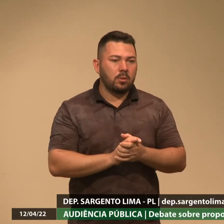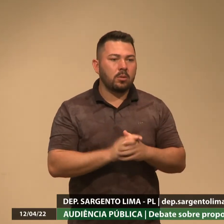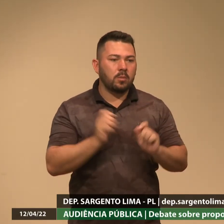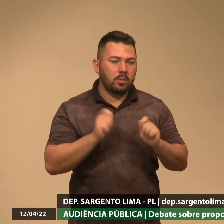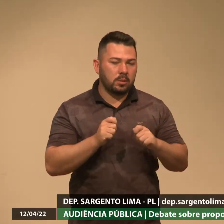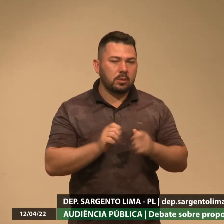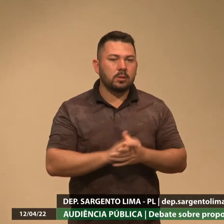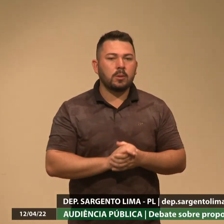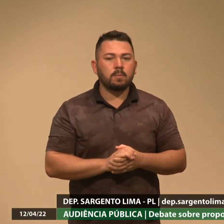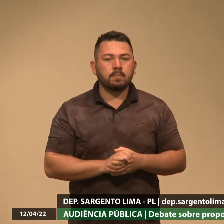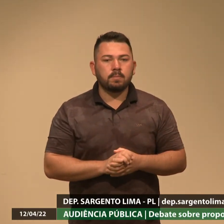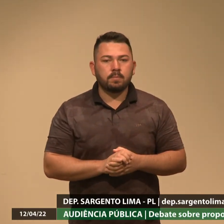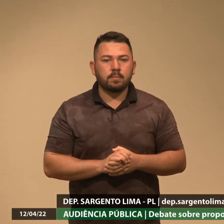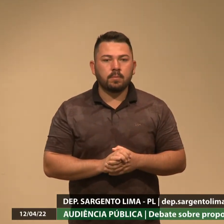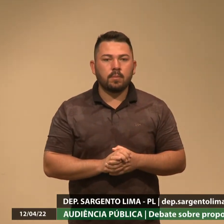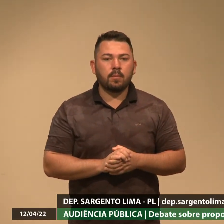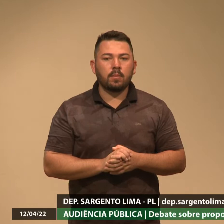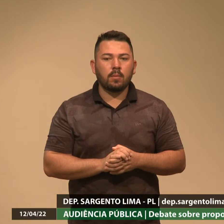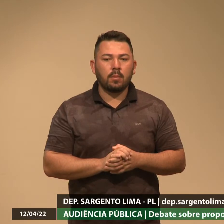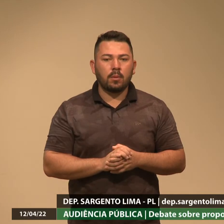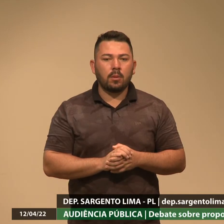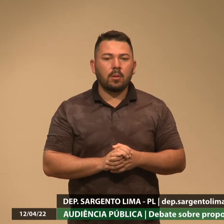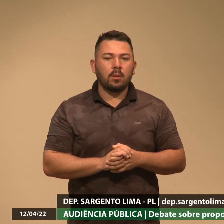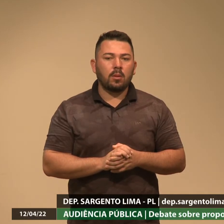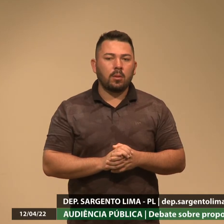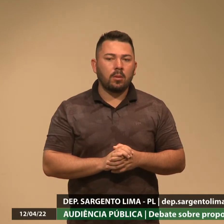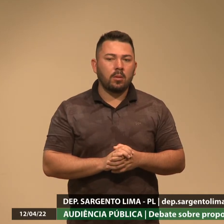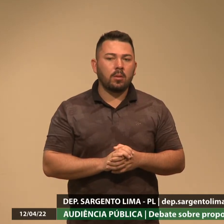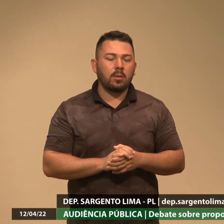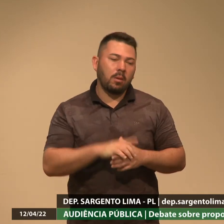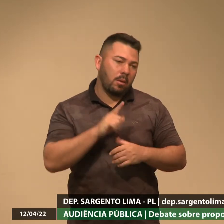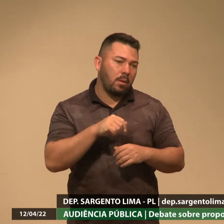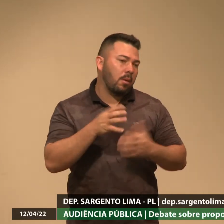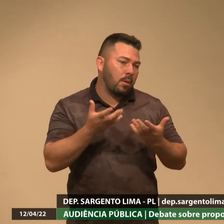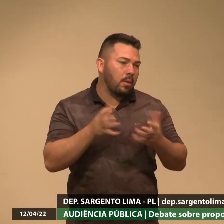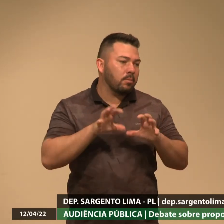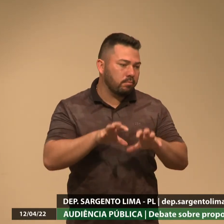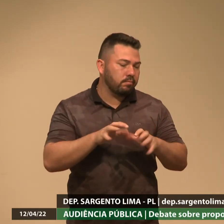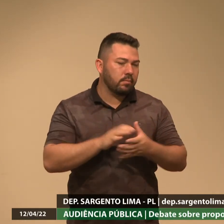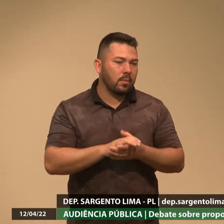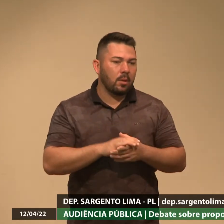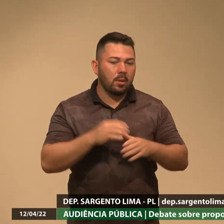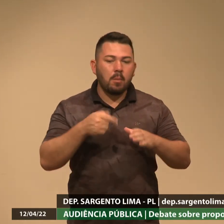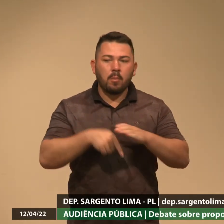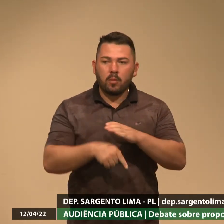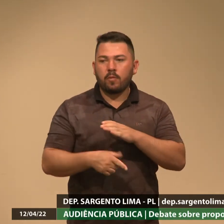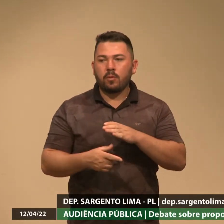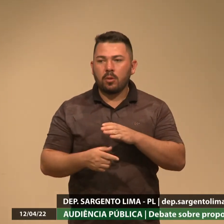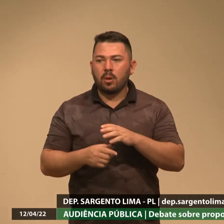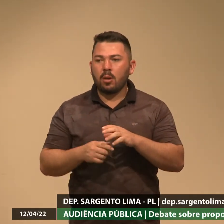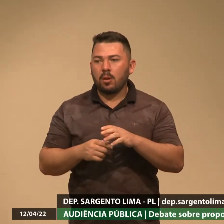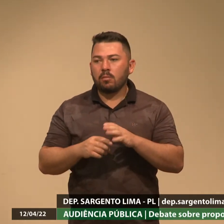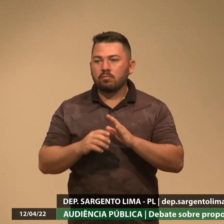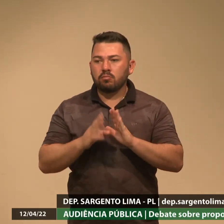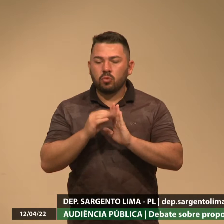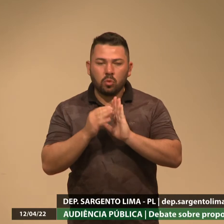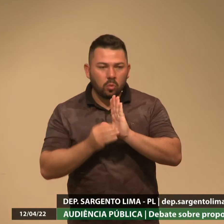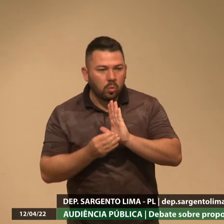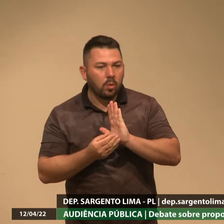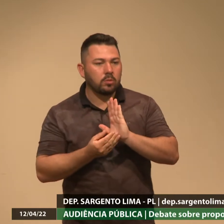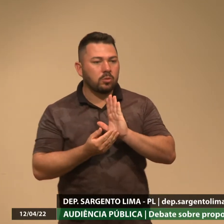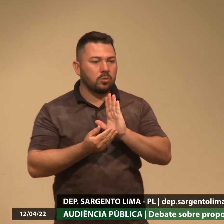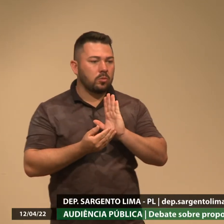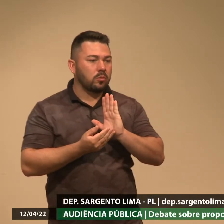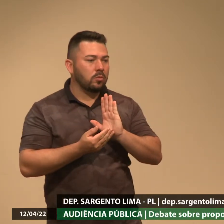de onde sai o dinheiro então justamente basicamente funciona ali isso quando a gente busca lá se aprofundar no assunto de um orçamento que tem que ser